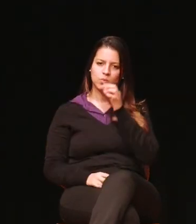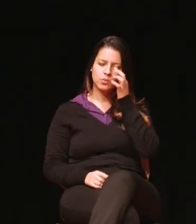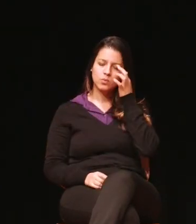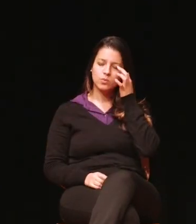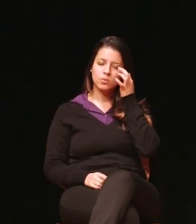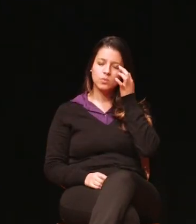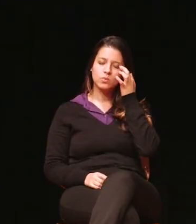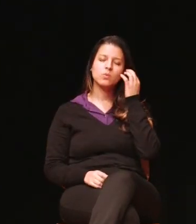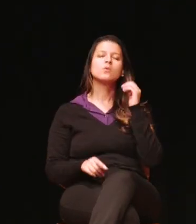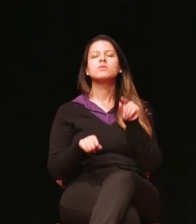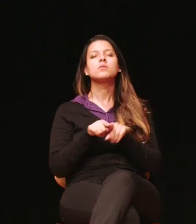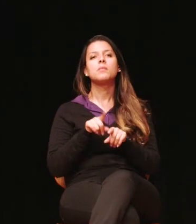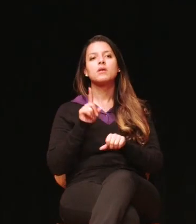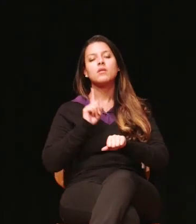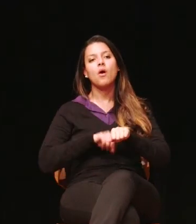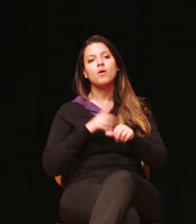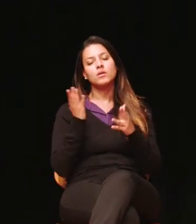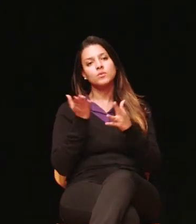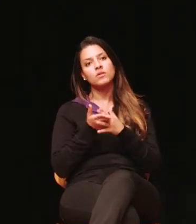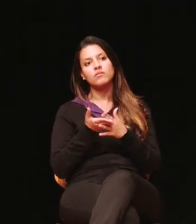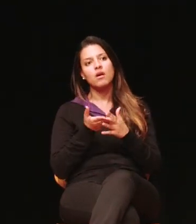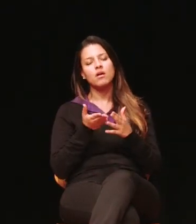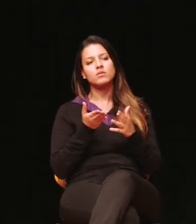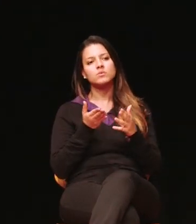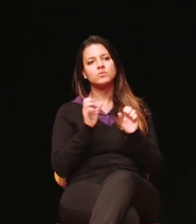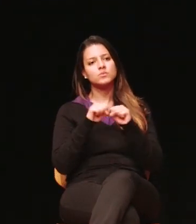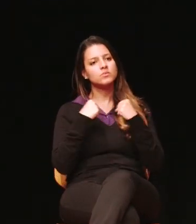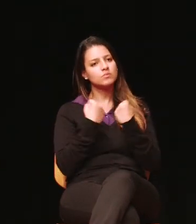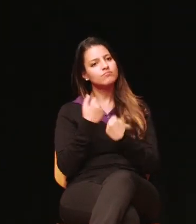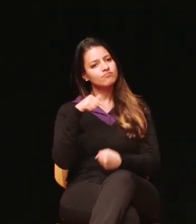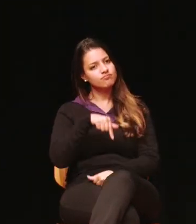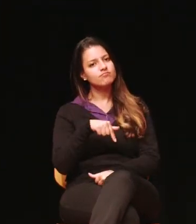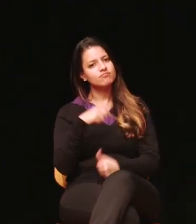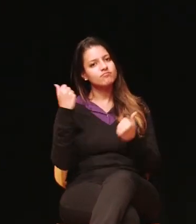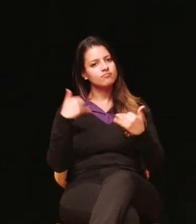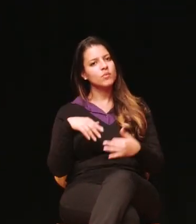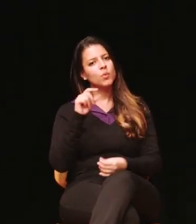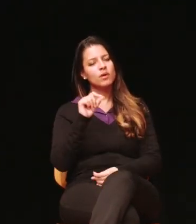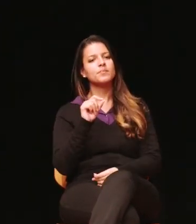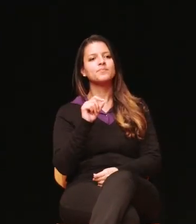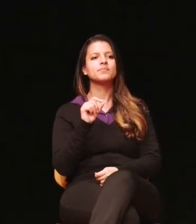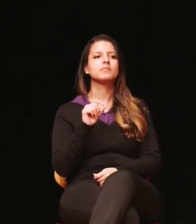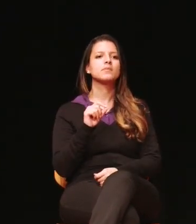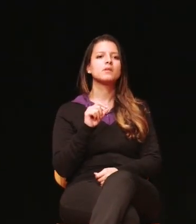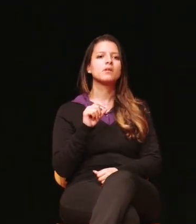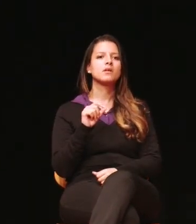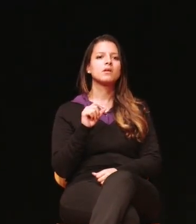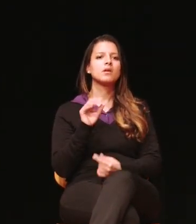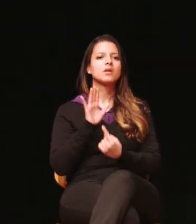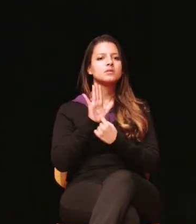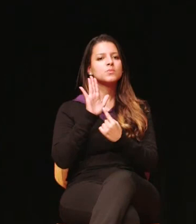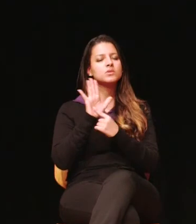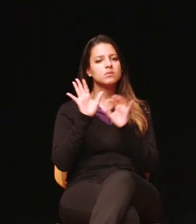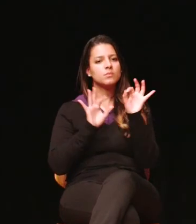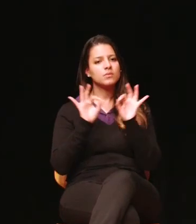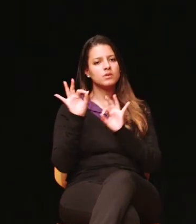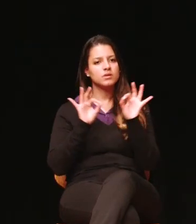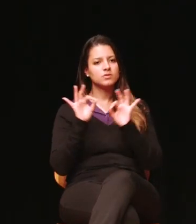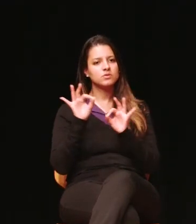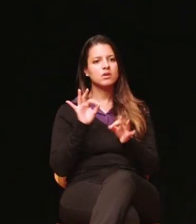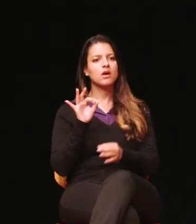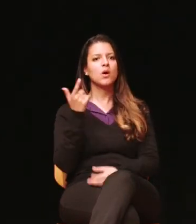gente falava no intervalo do seminário, que é planejar uma exposição onde a gente possa ver as obras